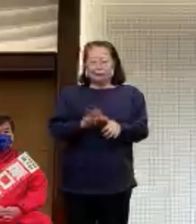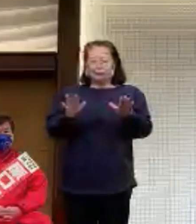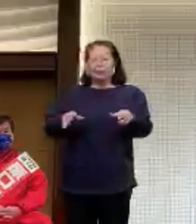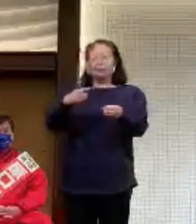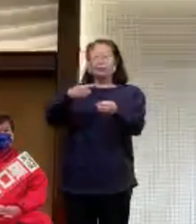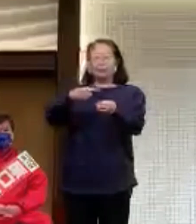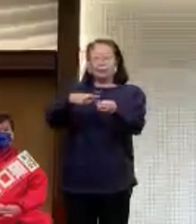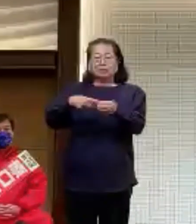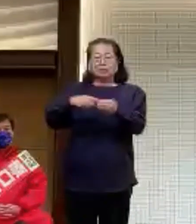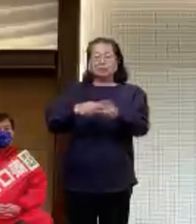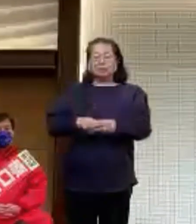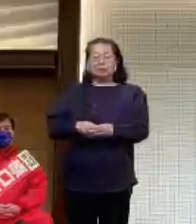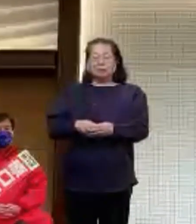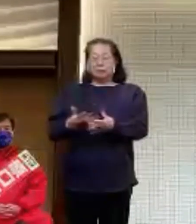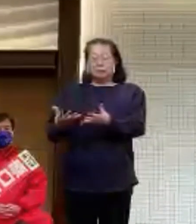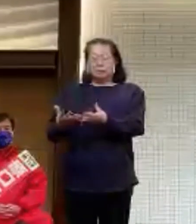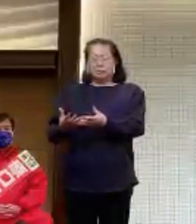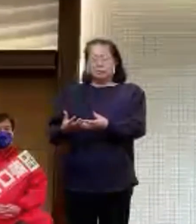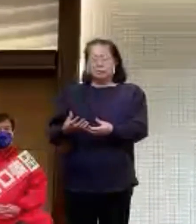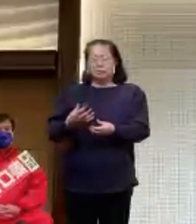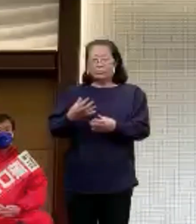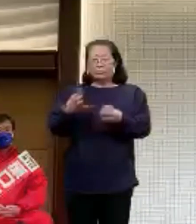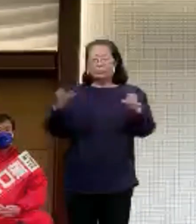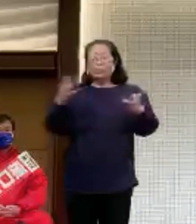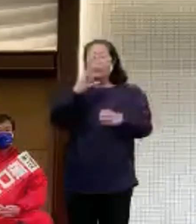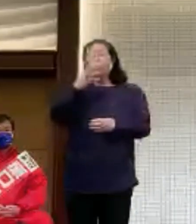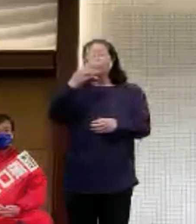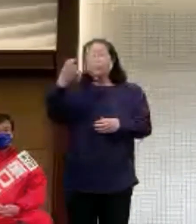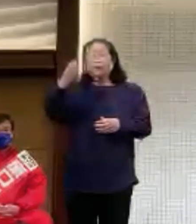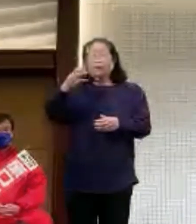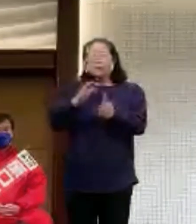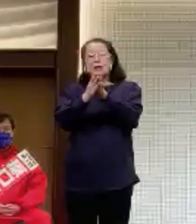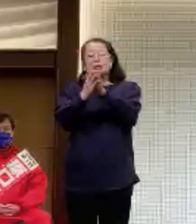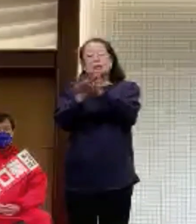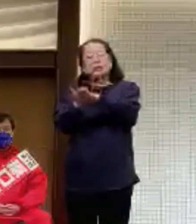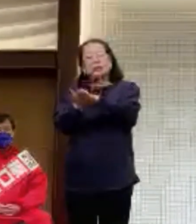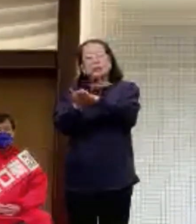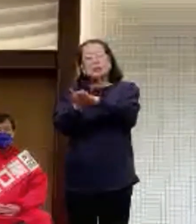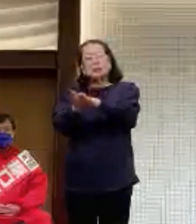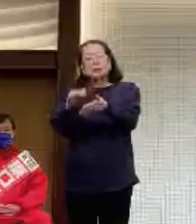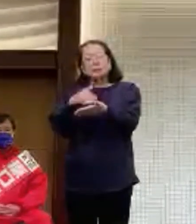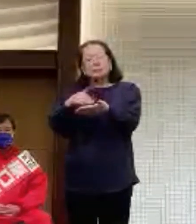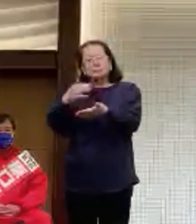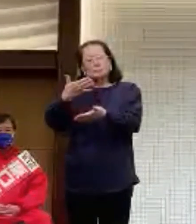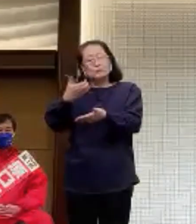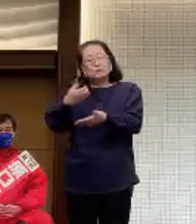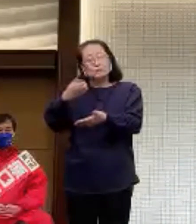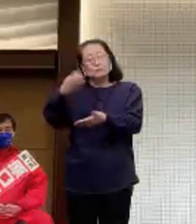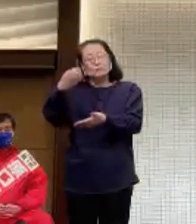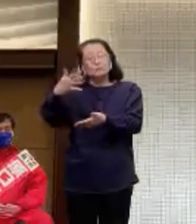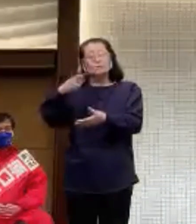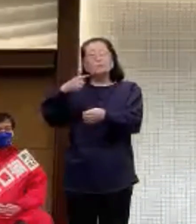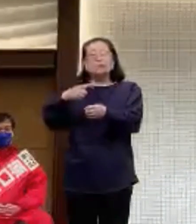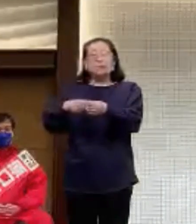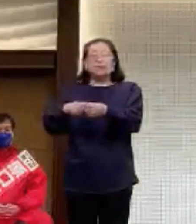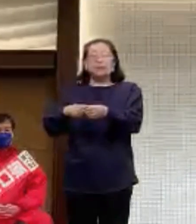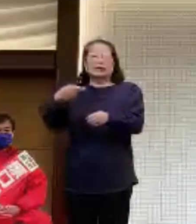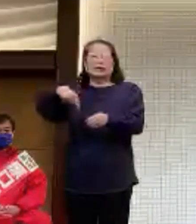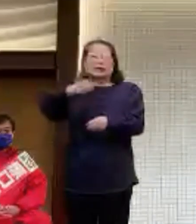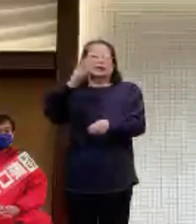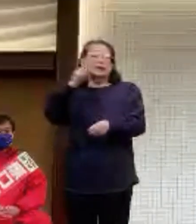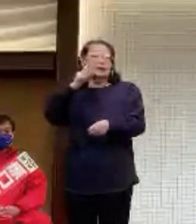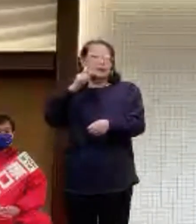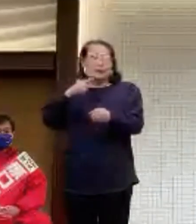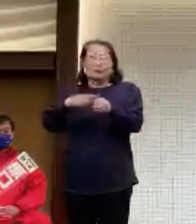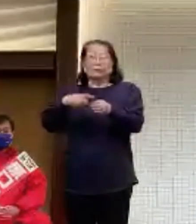今年は大隈重信公がお亡くなりになって99年、100回忌の年であ